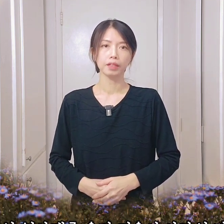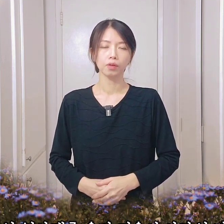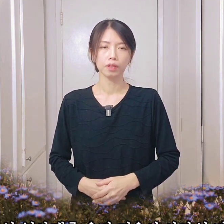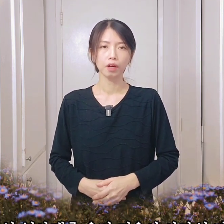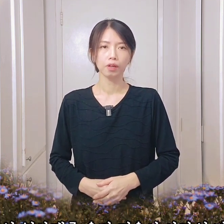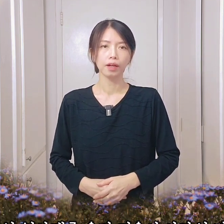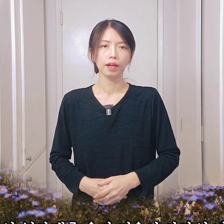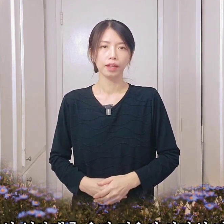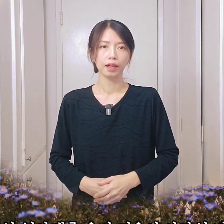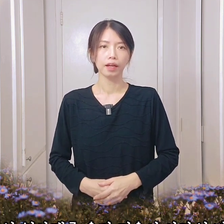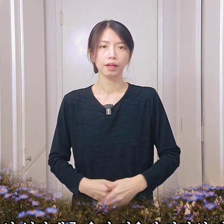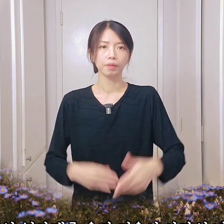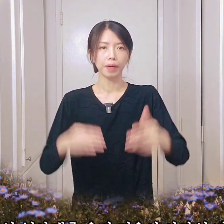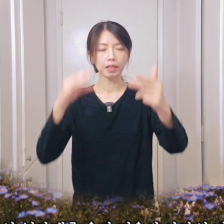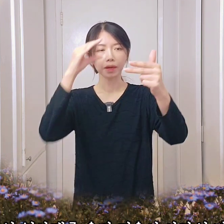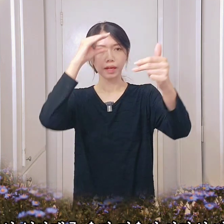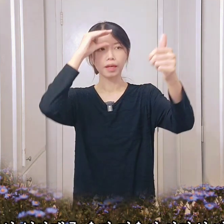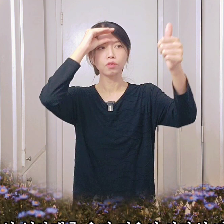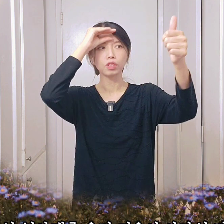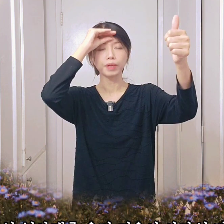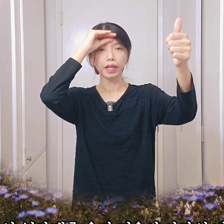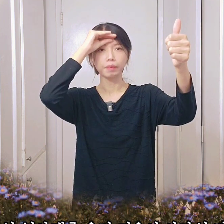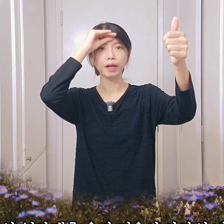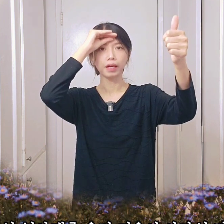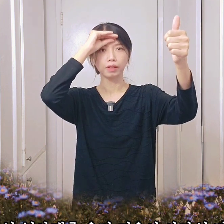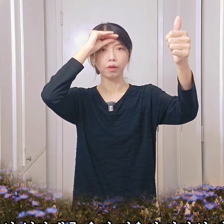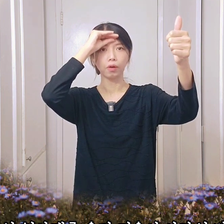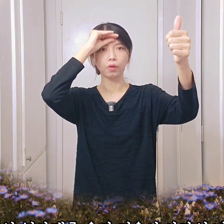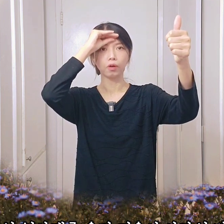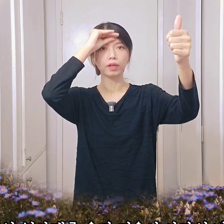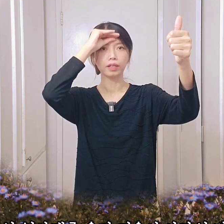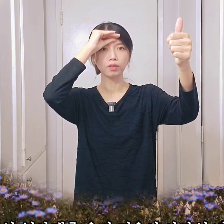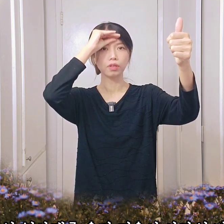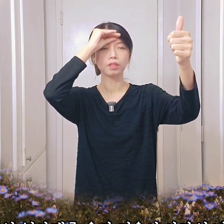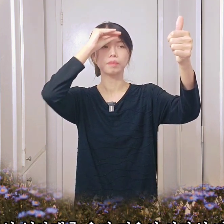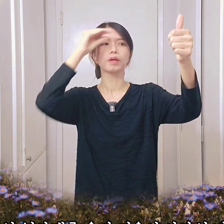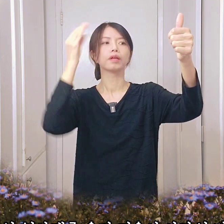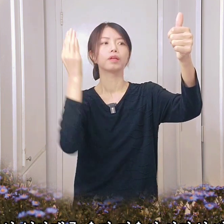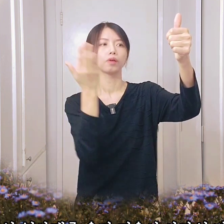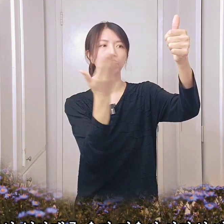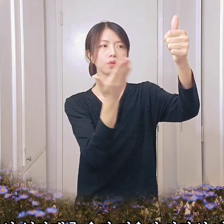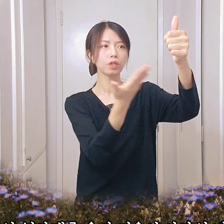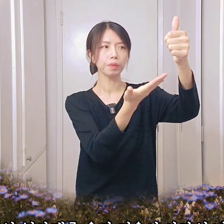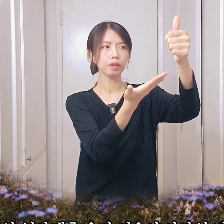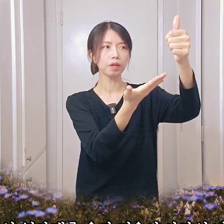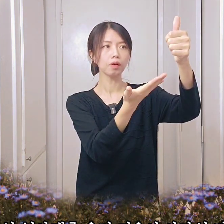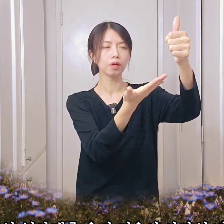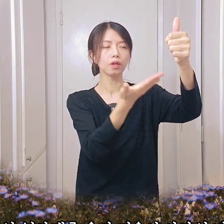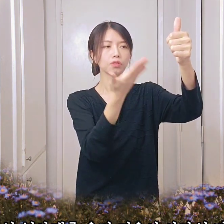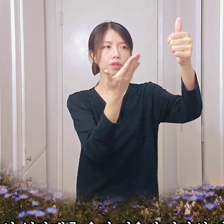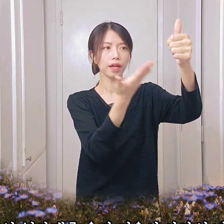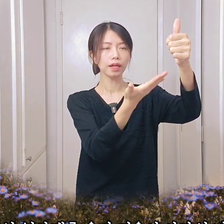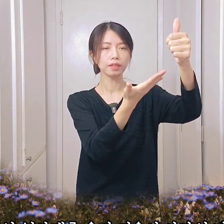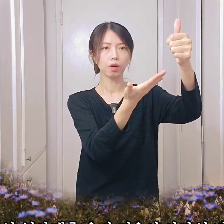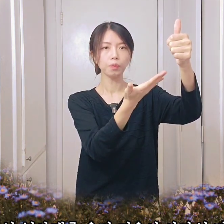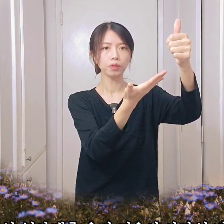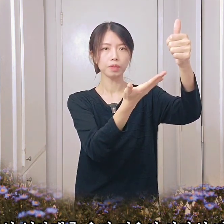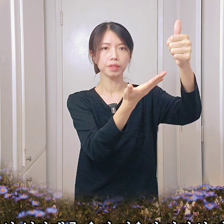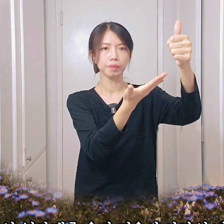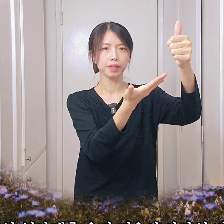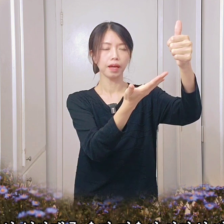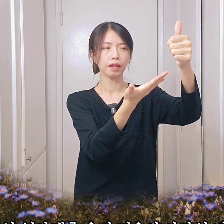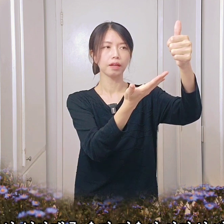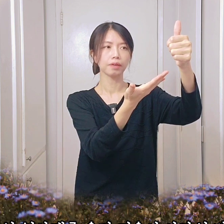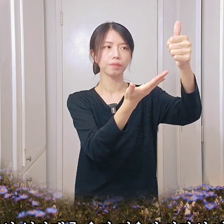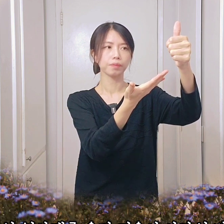주님을 말하는 거죠. 아까 마지막에 주님을 닮아가는 것 여기까지 해주셨으면 이렇게 손을 펴서 주를 향해서